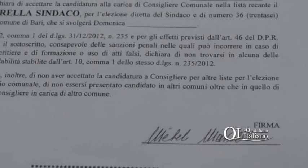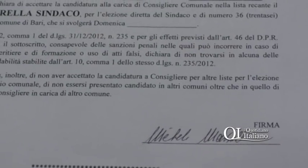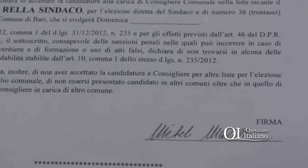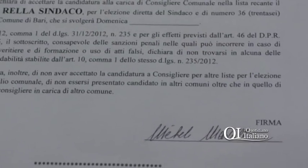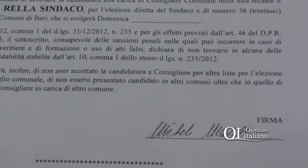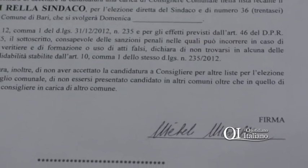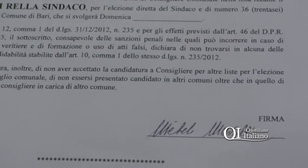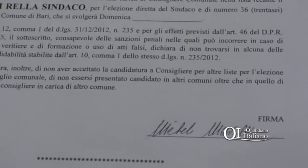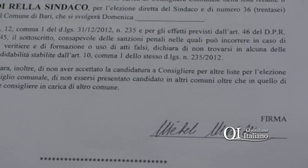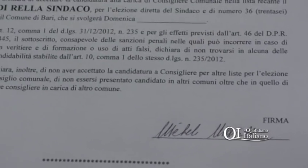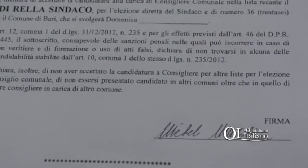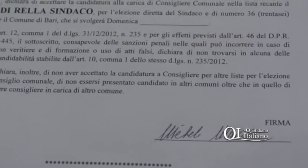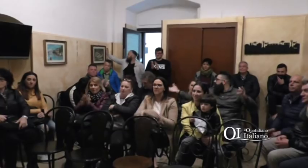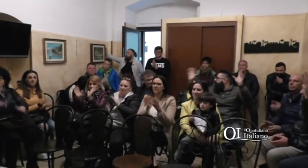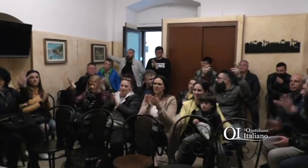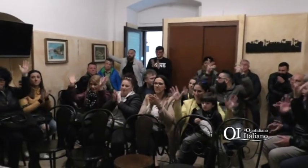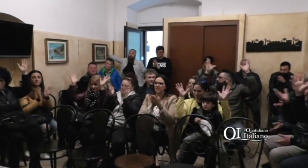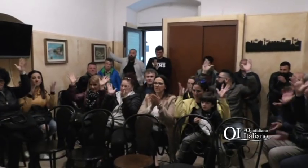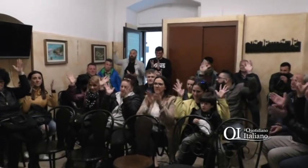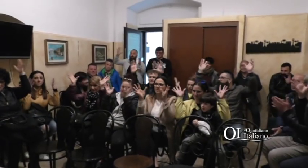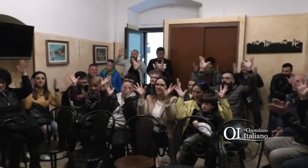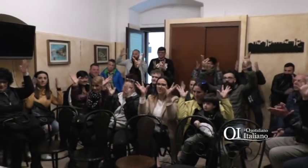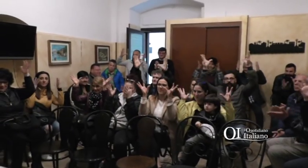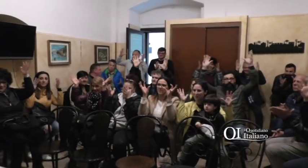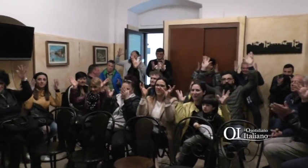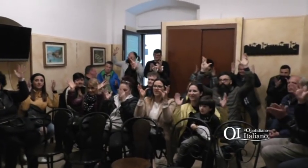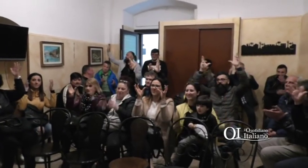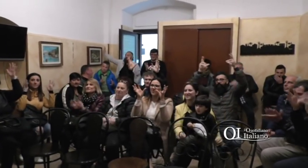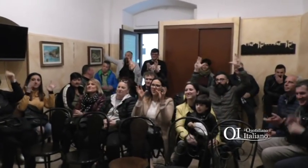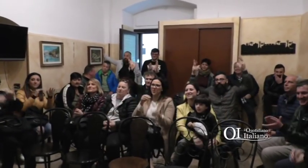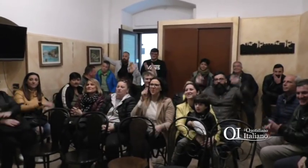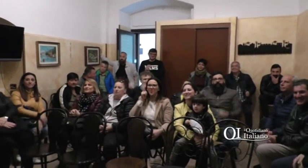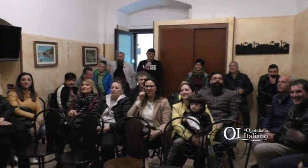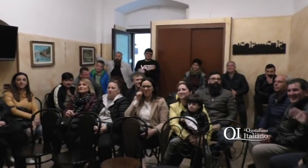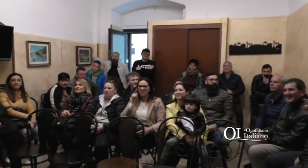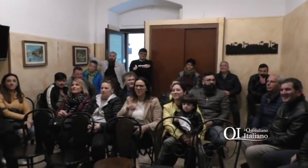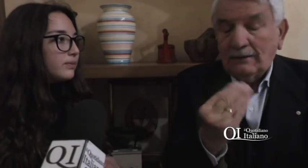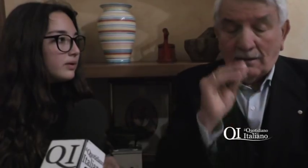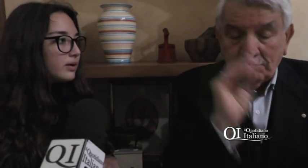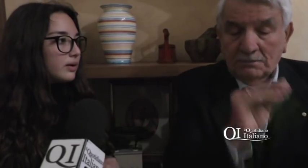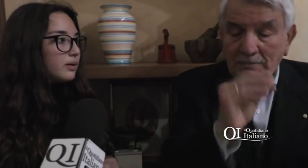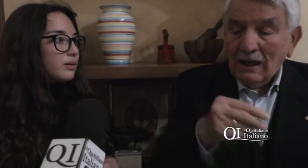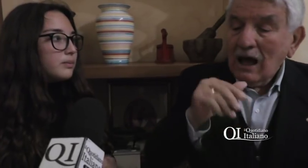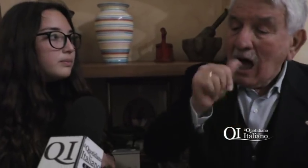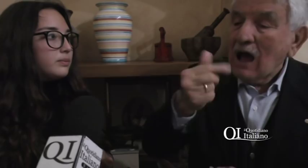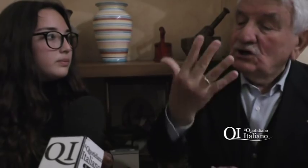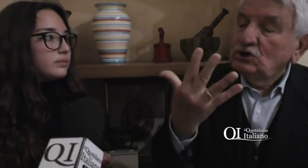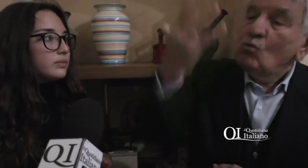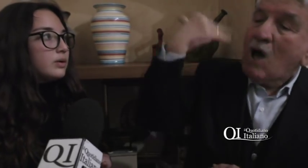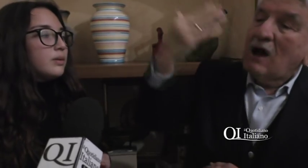Lui vuole che aprano gli occhi per comunque per curare questo istituto. Anzi,